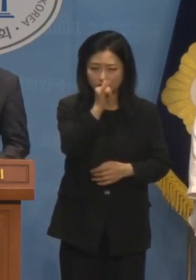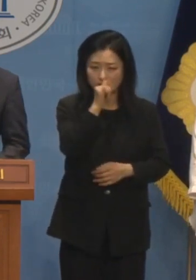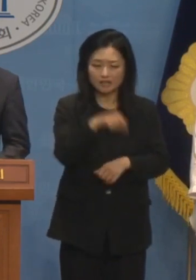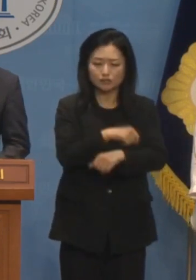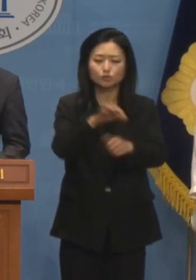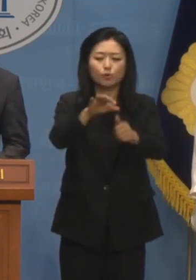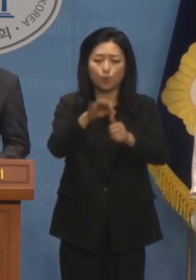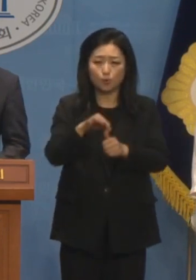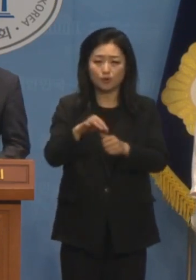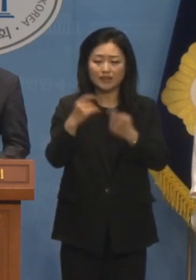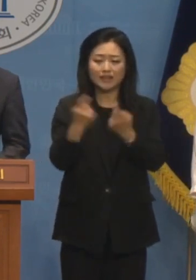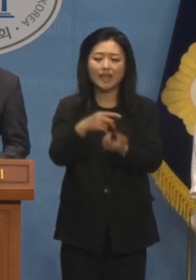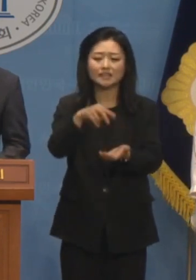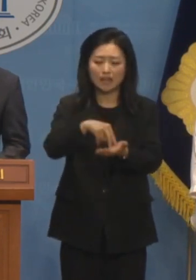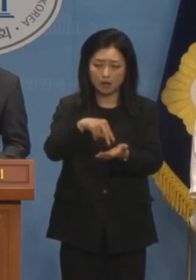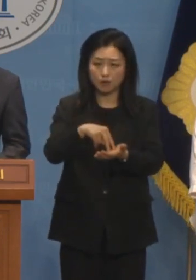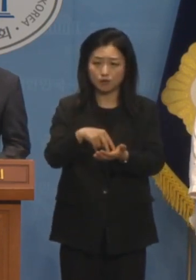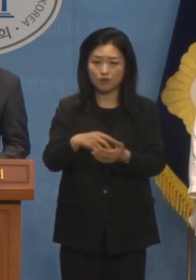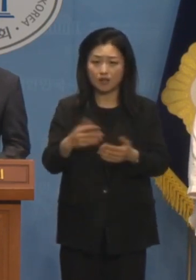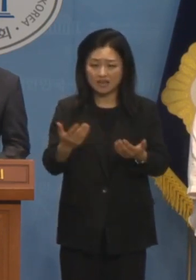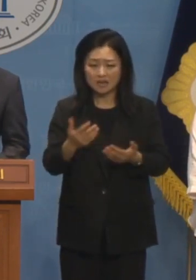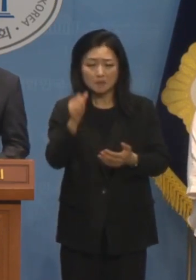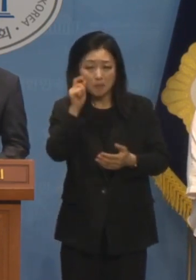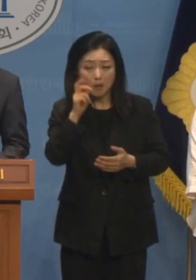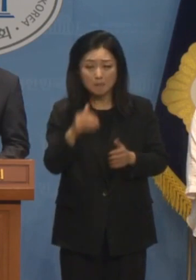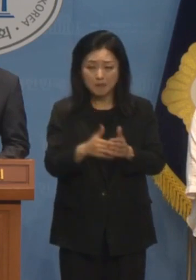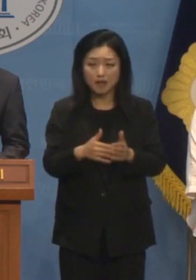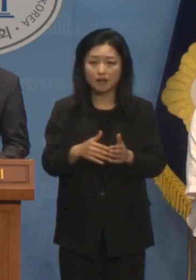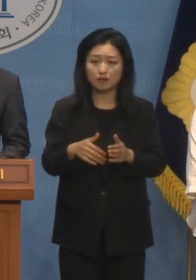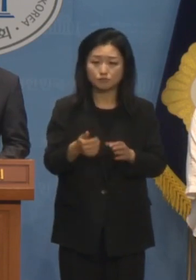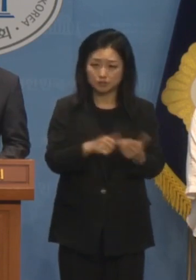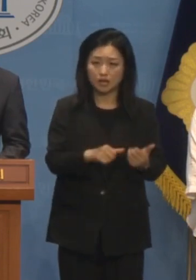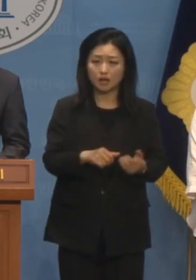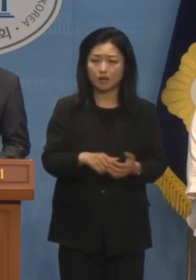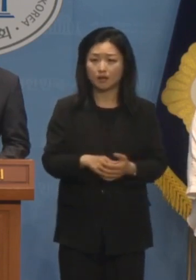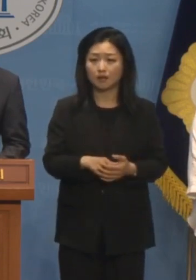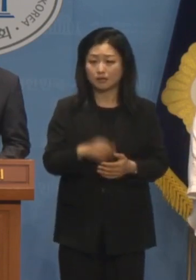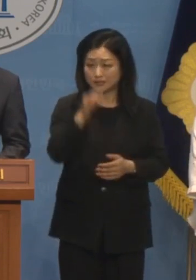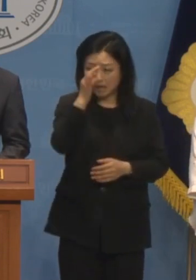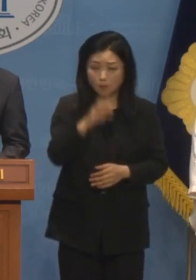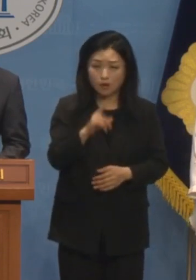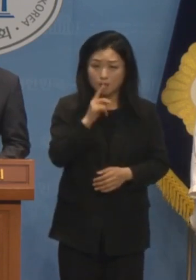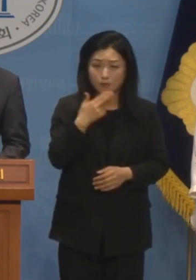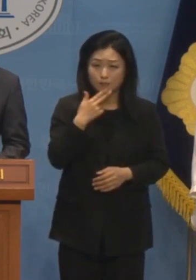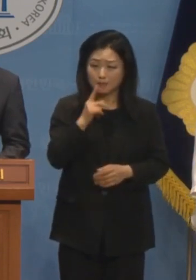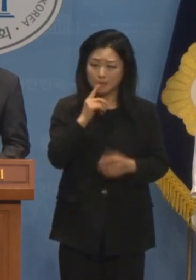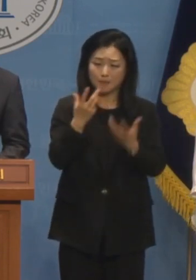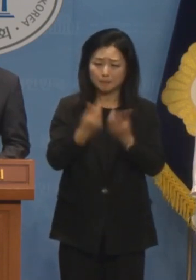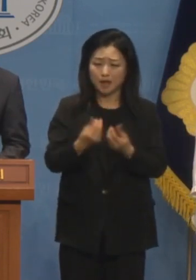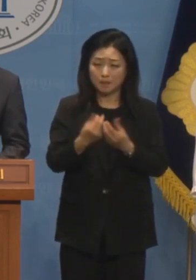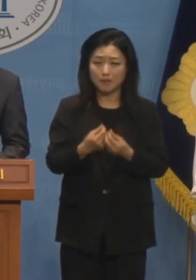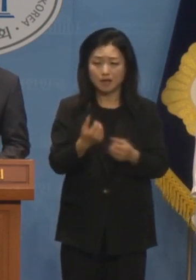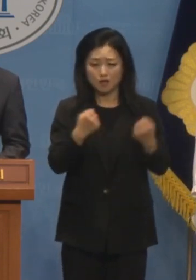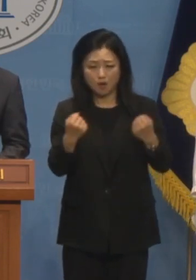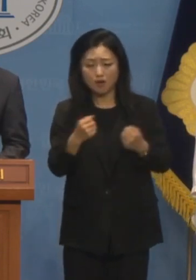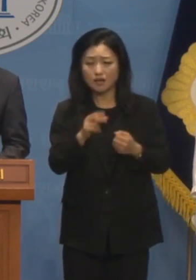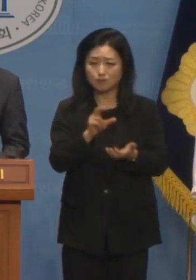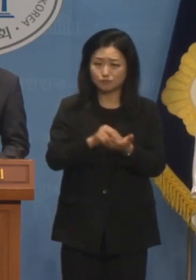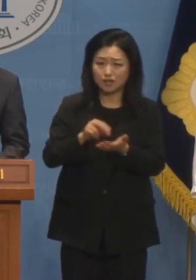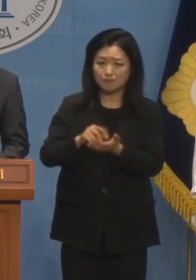특수고용직이다, 개인적 사유다, 일한 지 며칠 되지 않았다. 이제는 사과는커녕 고인의 건강 문제로